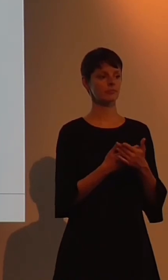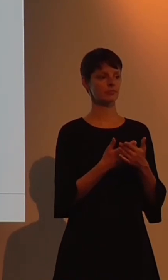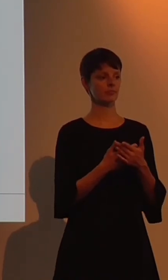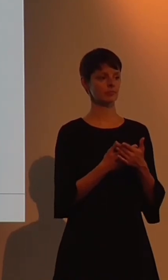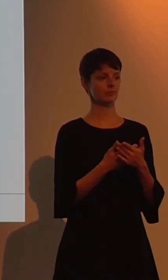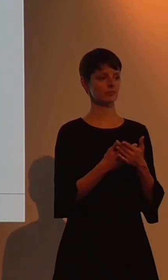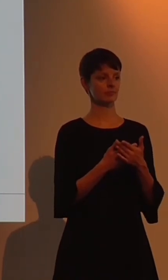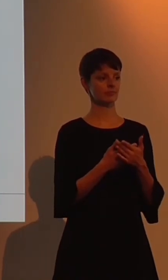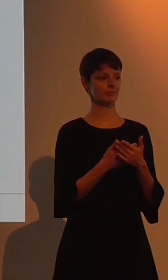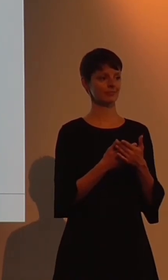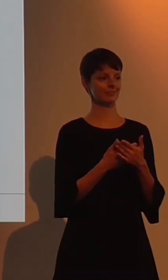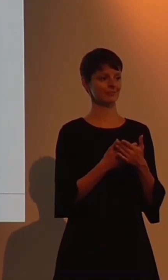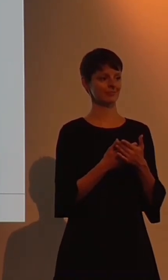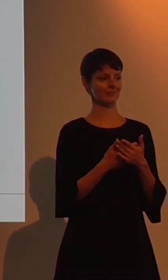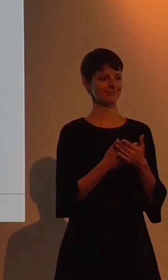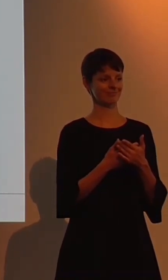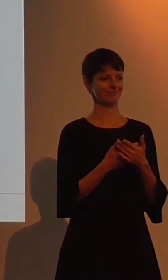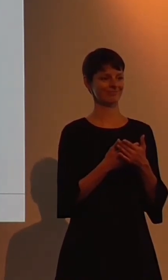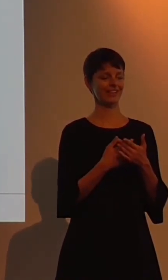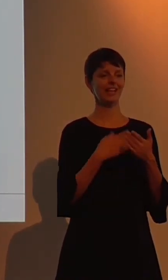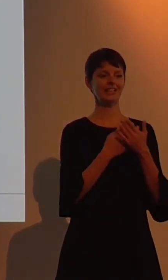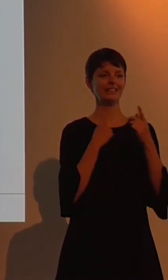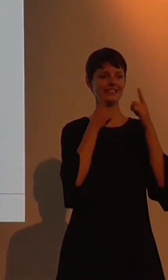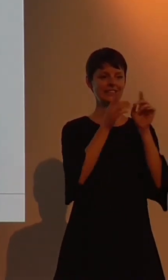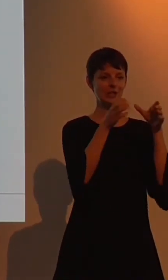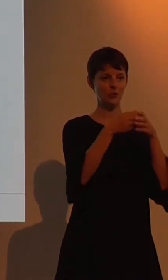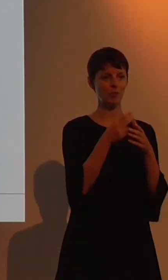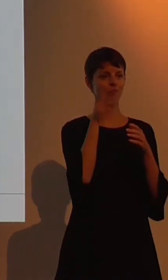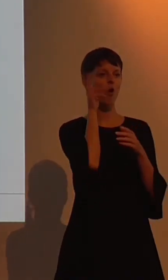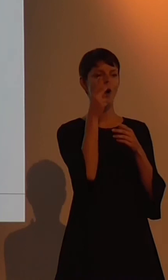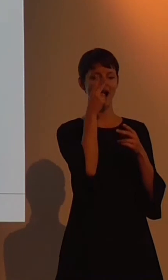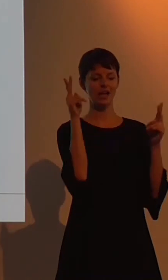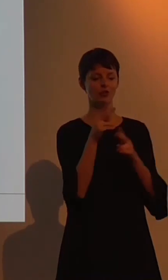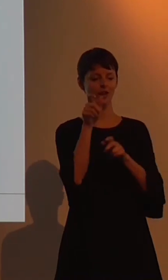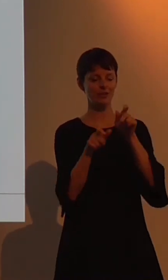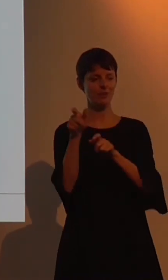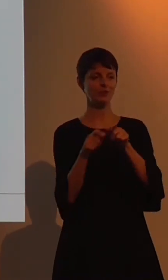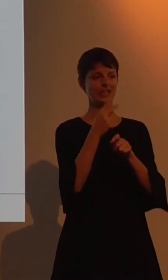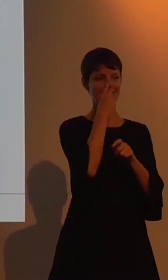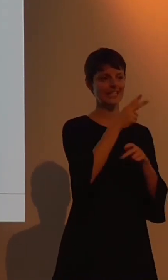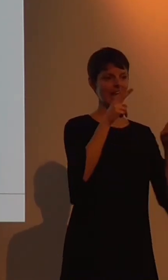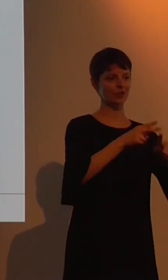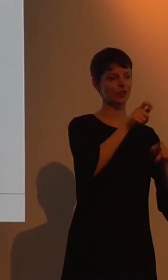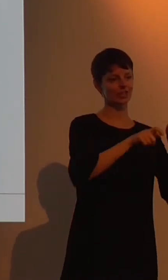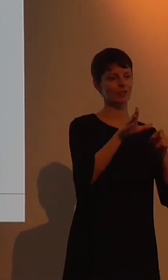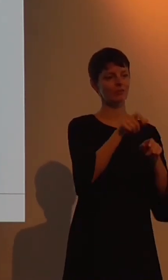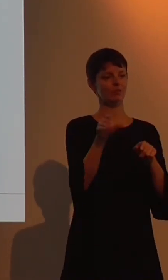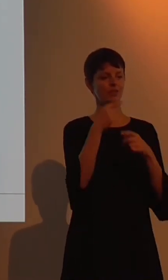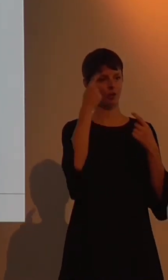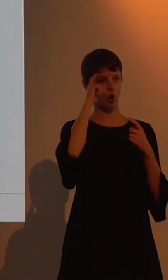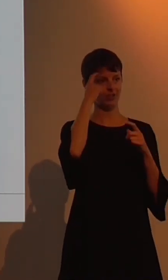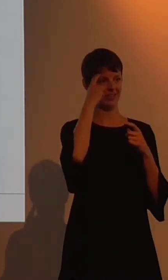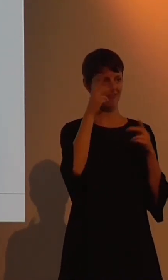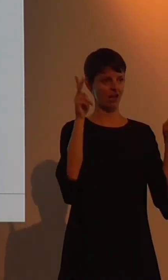für. Nichtsdestotrotz, am Ende haben wir Ziele und Herausforderungen, mit denen wir uns stellen müssen. Die Ziele sind, glaube ich, recht eindeutig. Wir